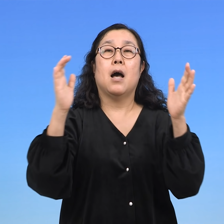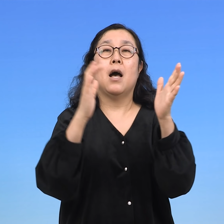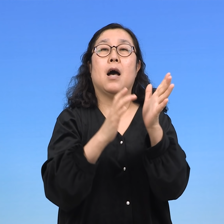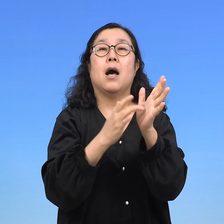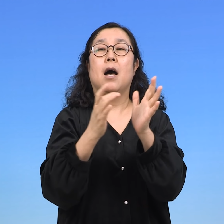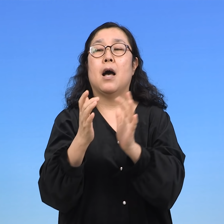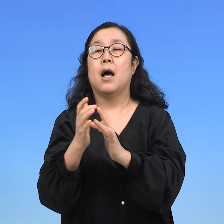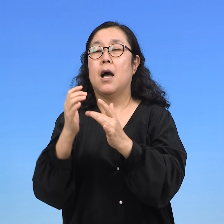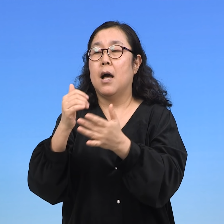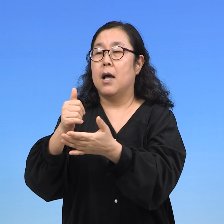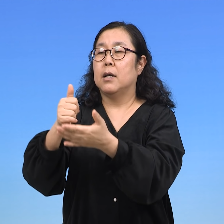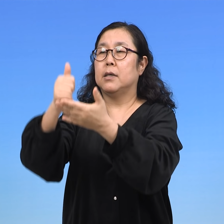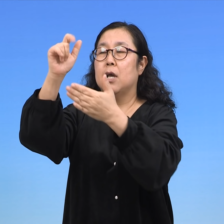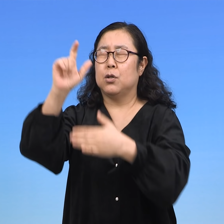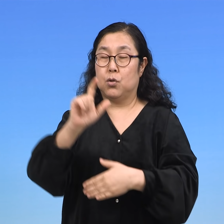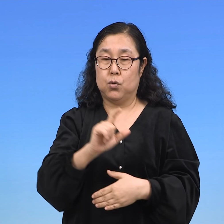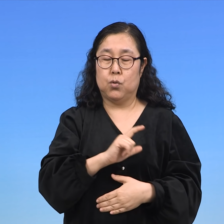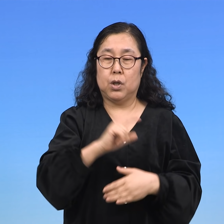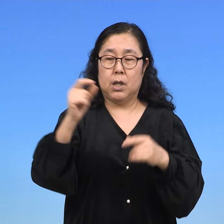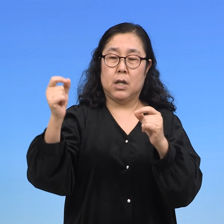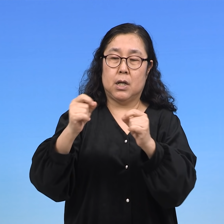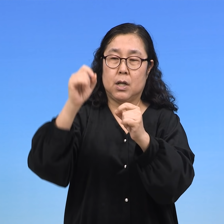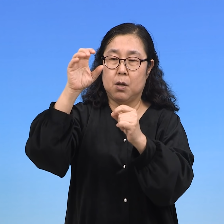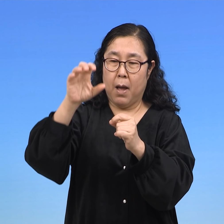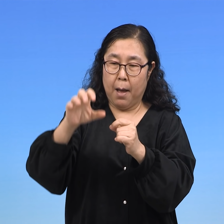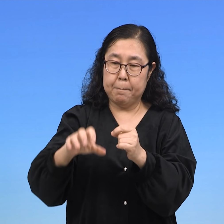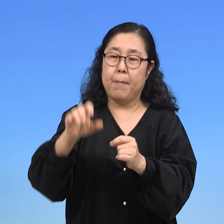예수 이름 앞에 나오는 자,